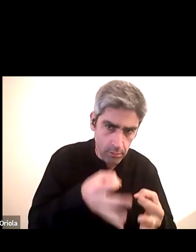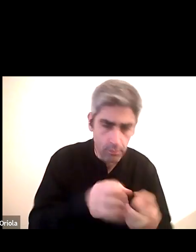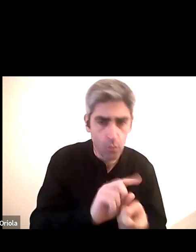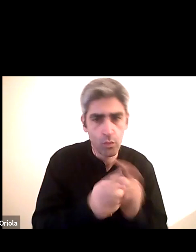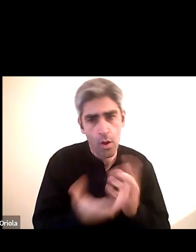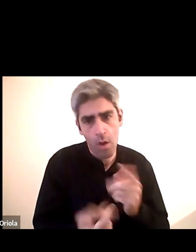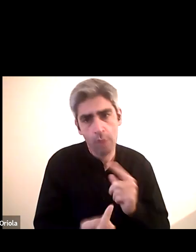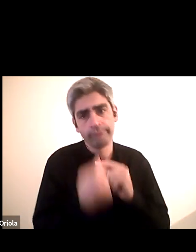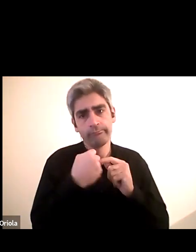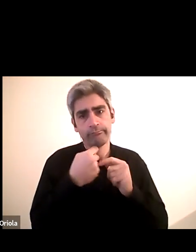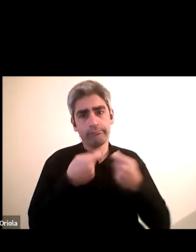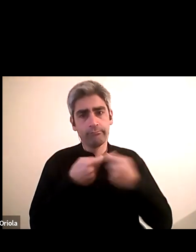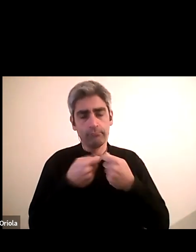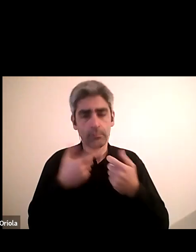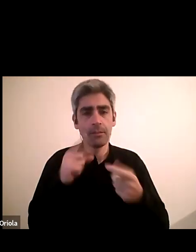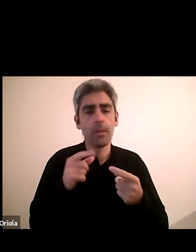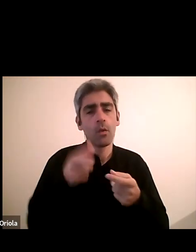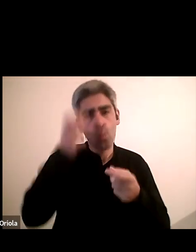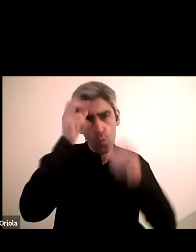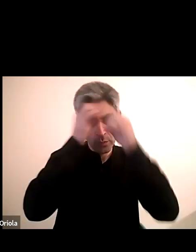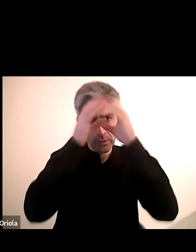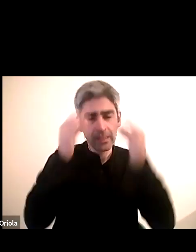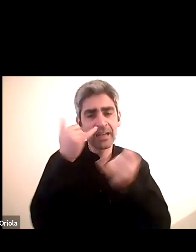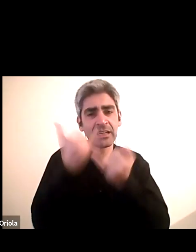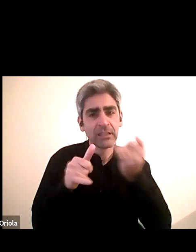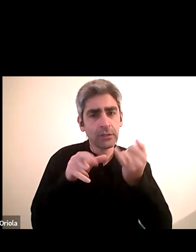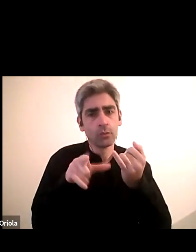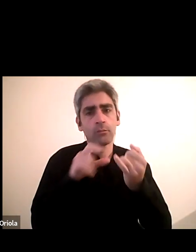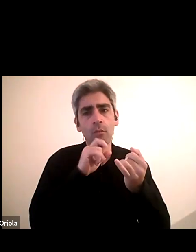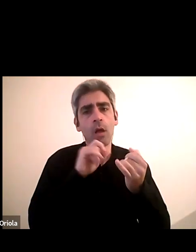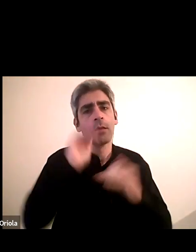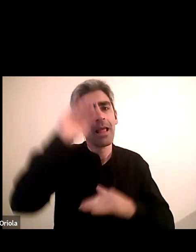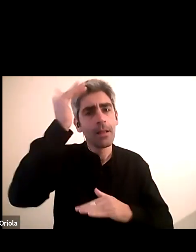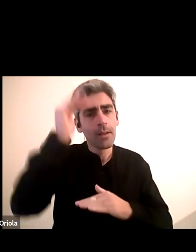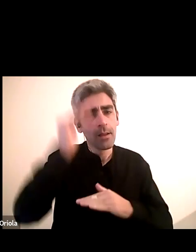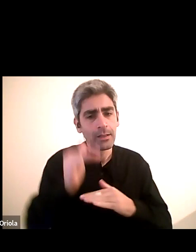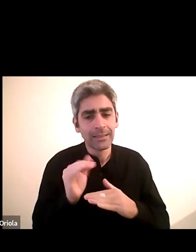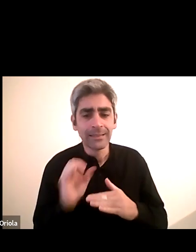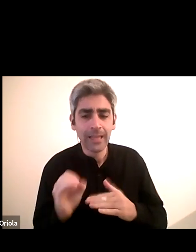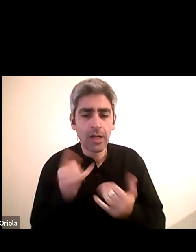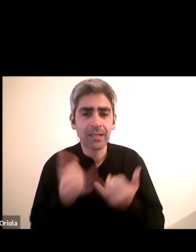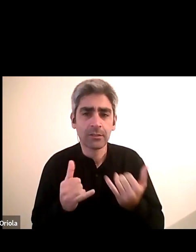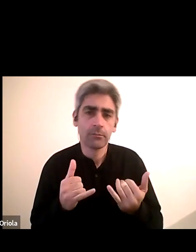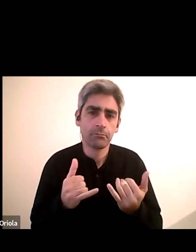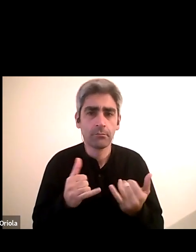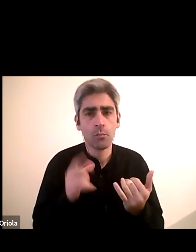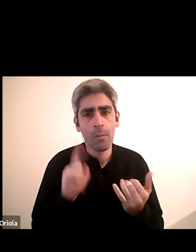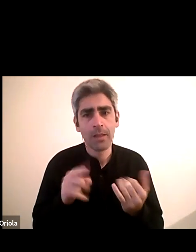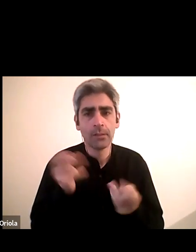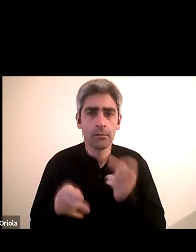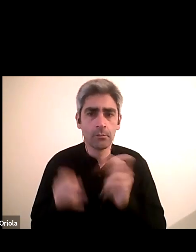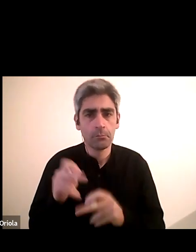a ideia de que afinal o risco era mesmo eliminável, podia ir a zeros, é uma ideia que começa também